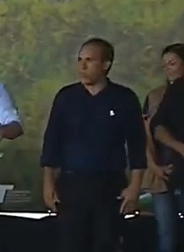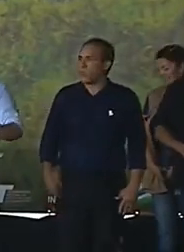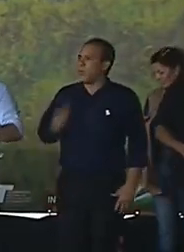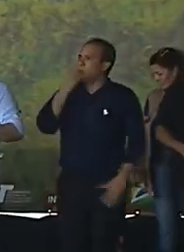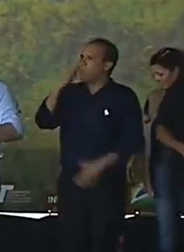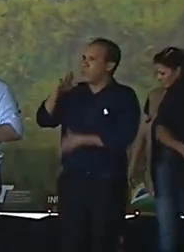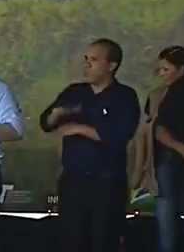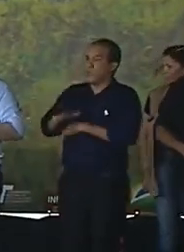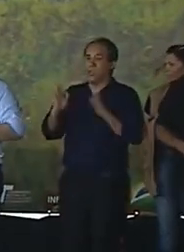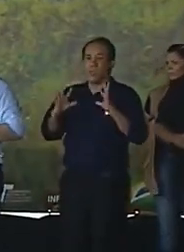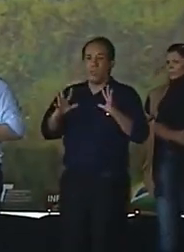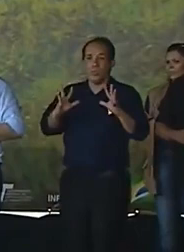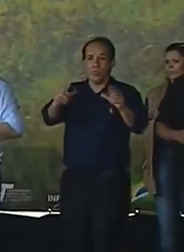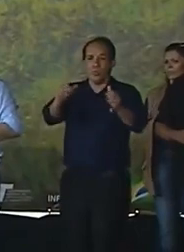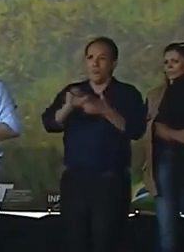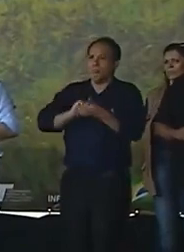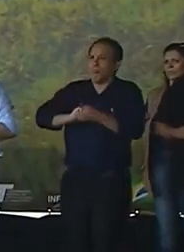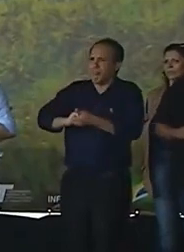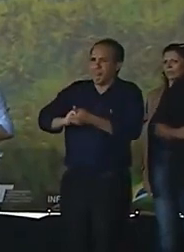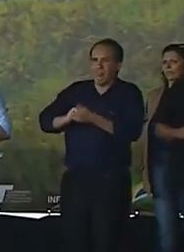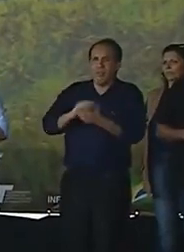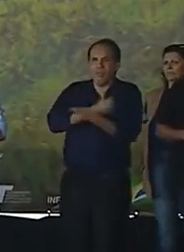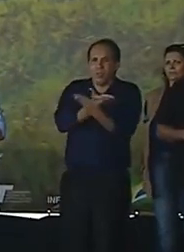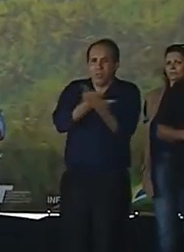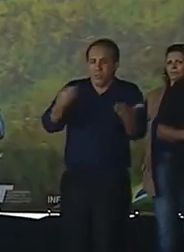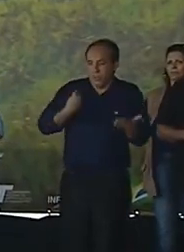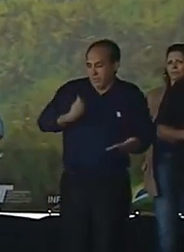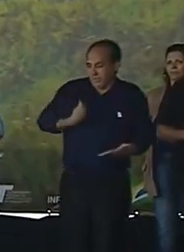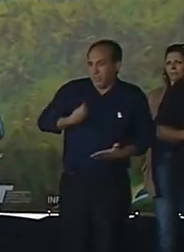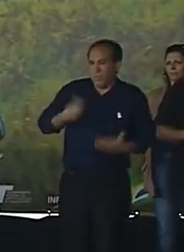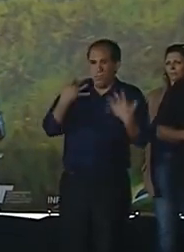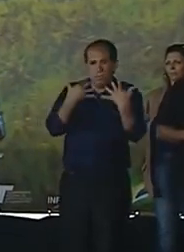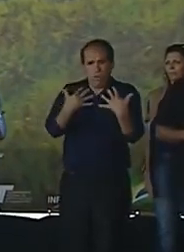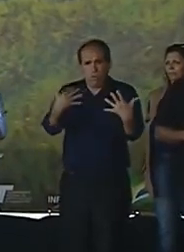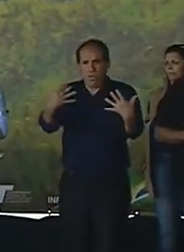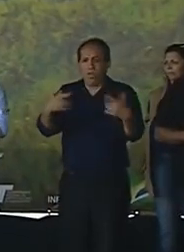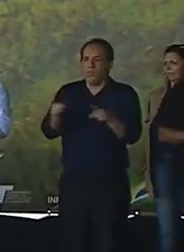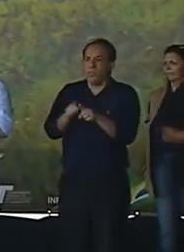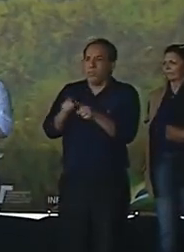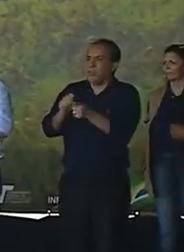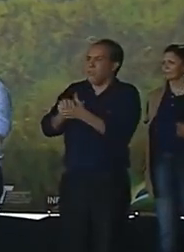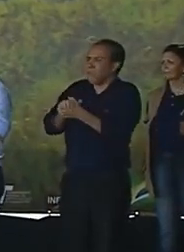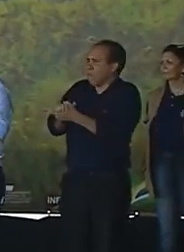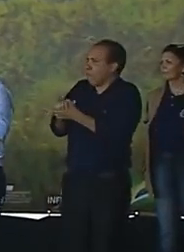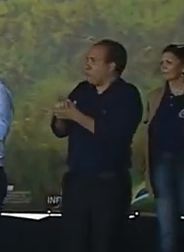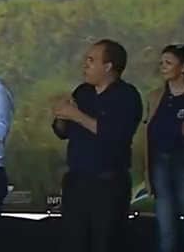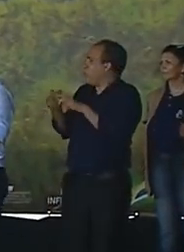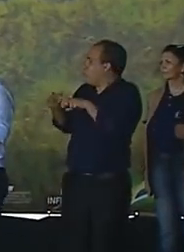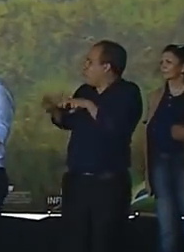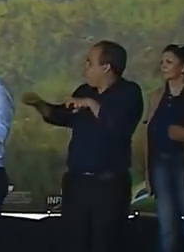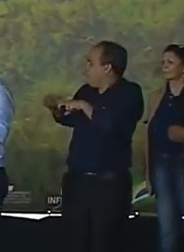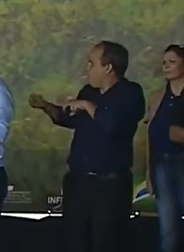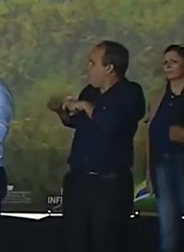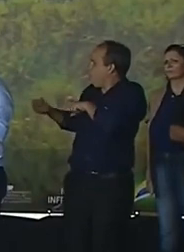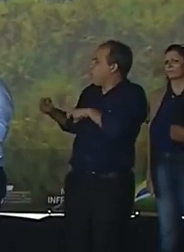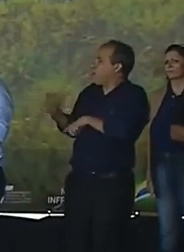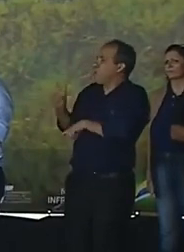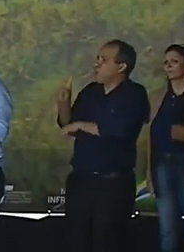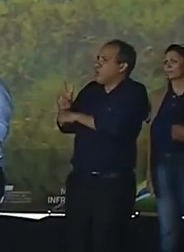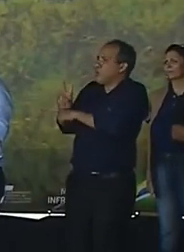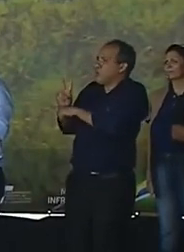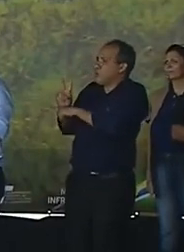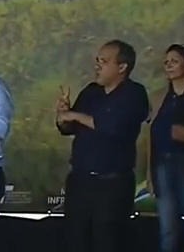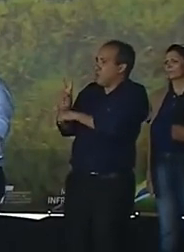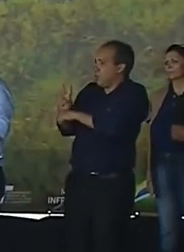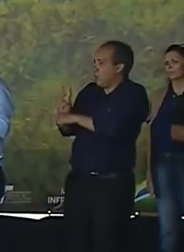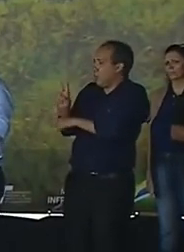Boa tarde a todos, cumprimento a todos aqui presentes e quero cumprimentar todo o dispositivo em nome do nosso